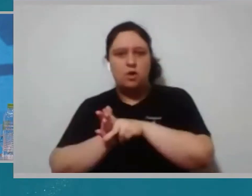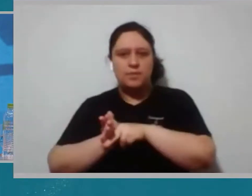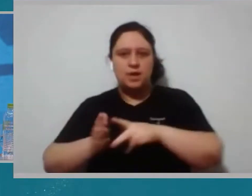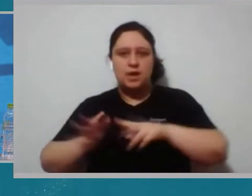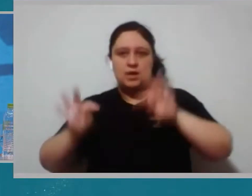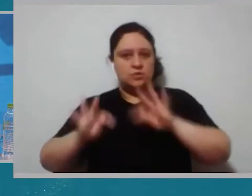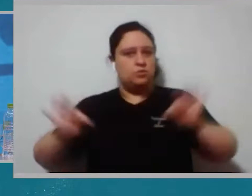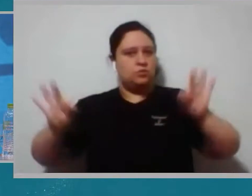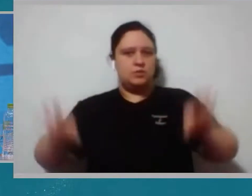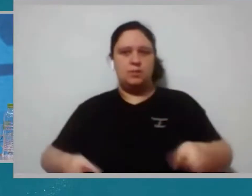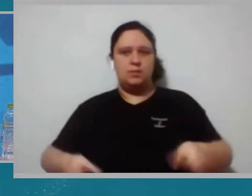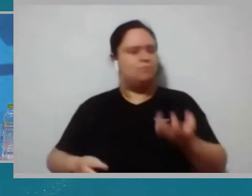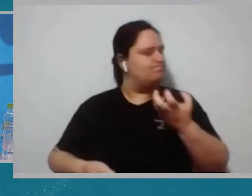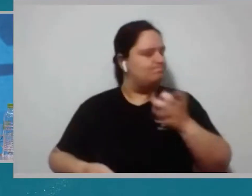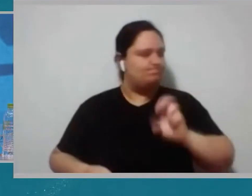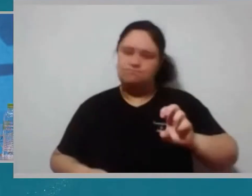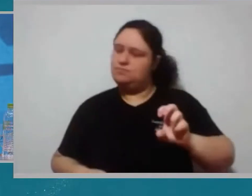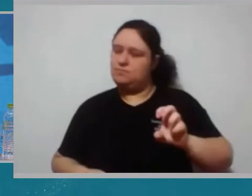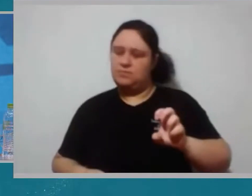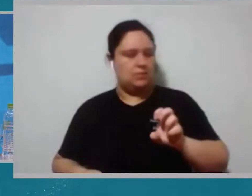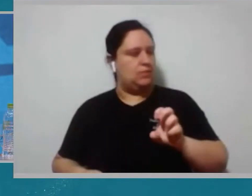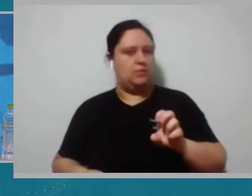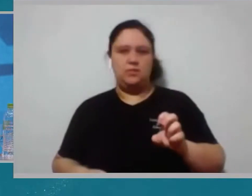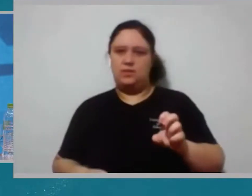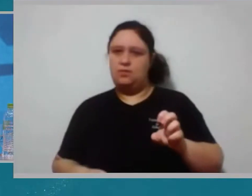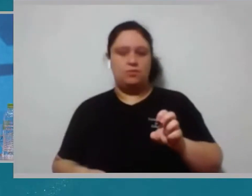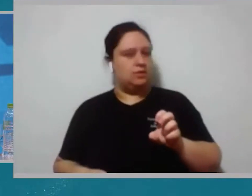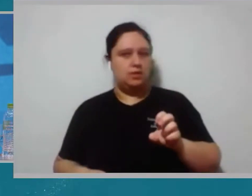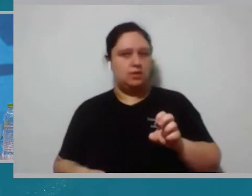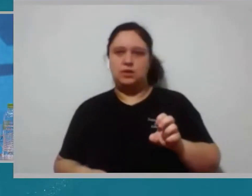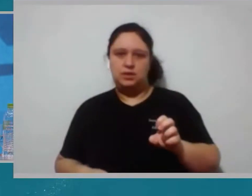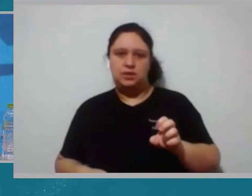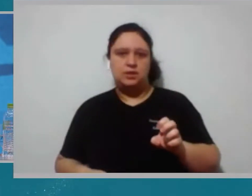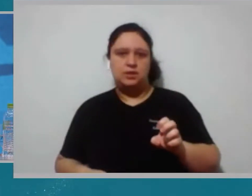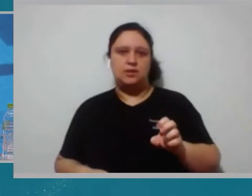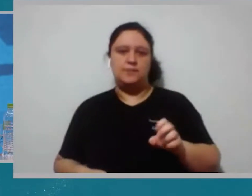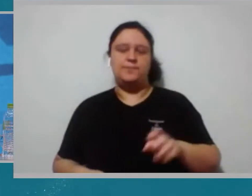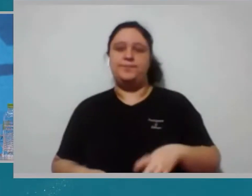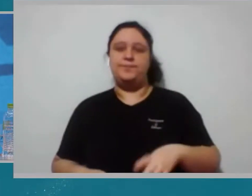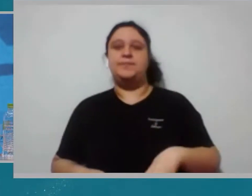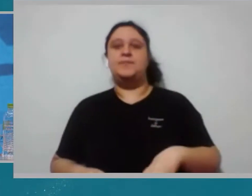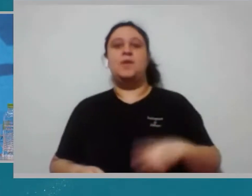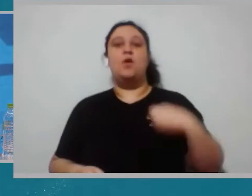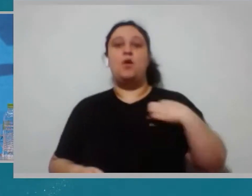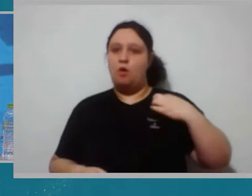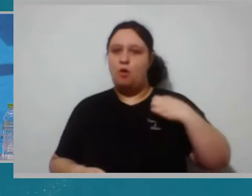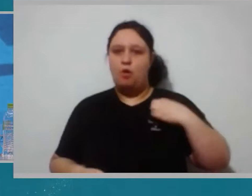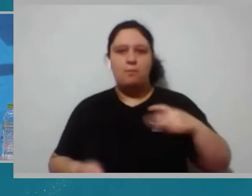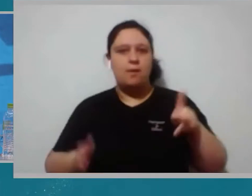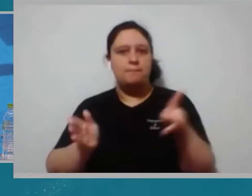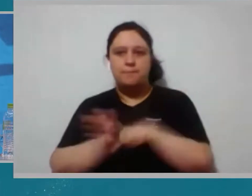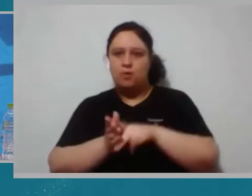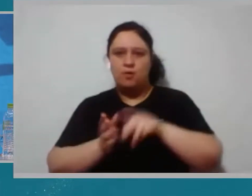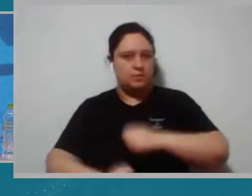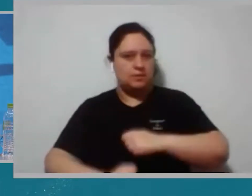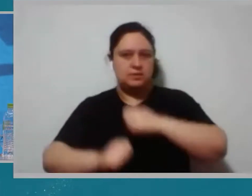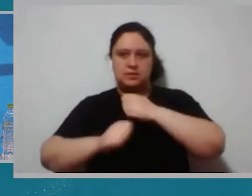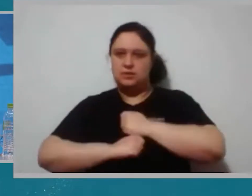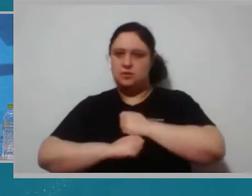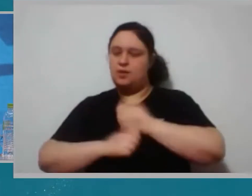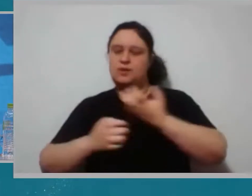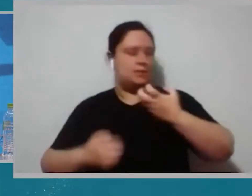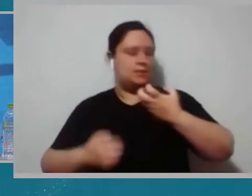de Israel, que os sacerdotes tinham direito de comer. Ele não, ele tinha direito de comer aquela comida